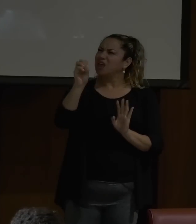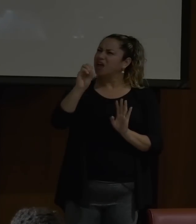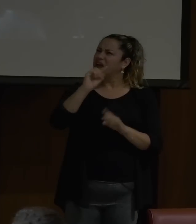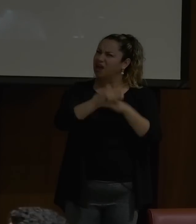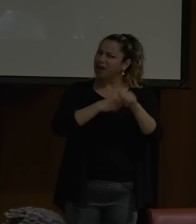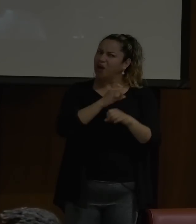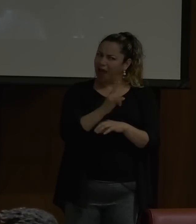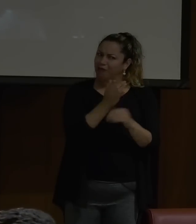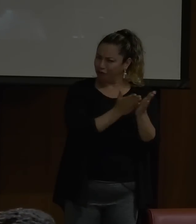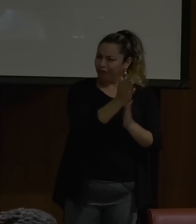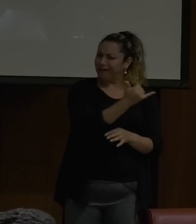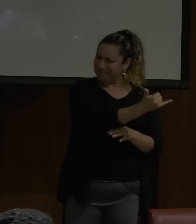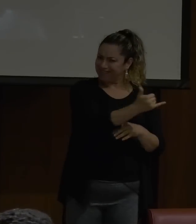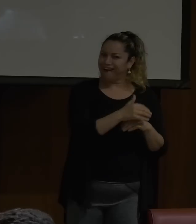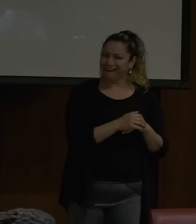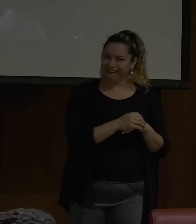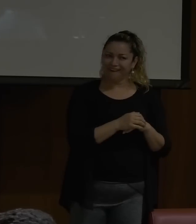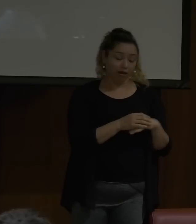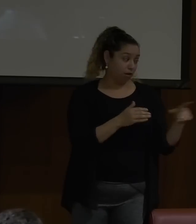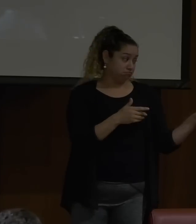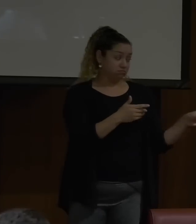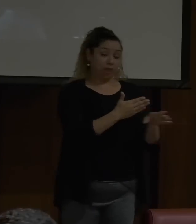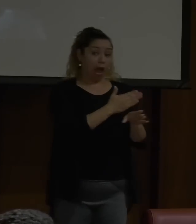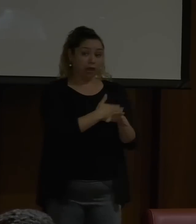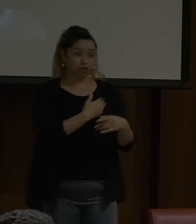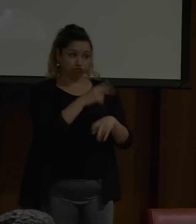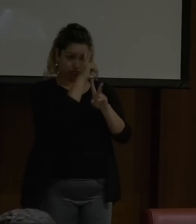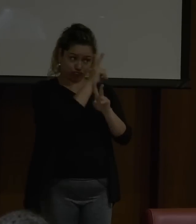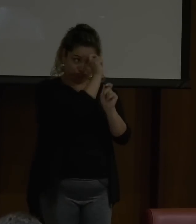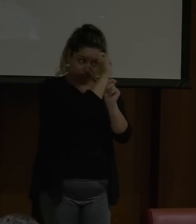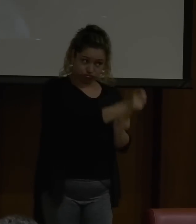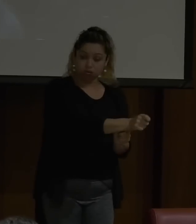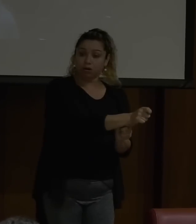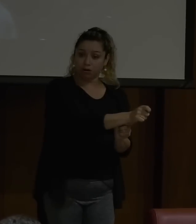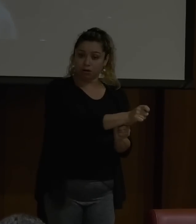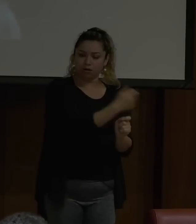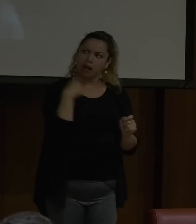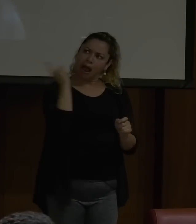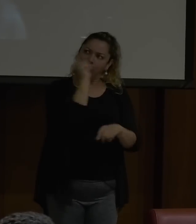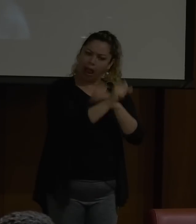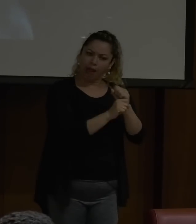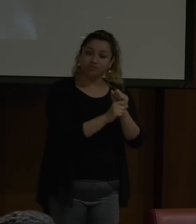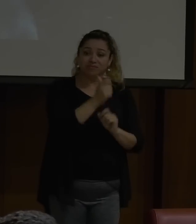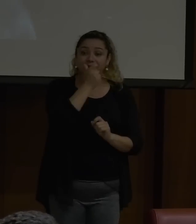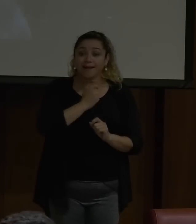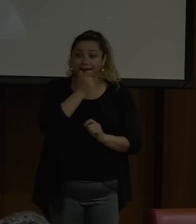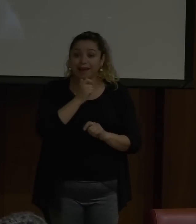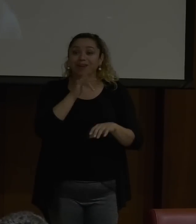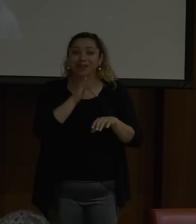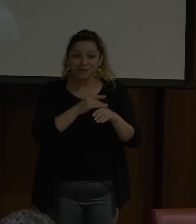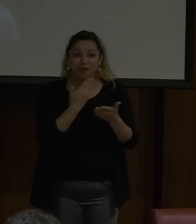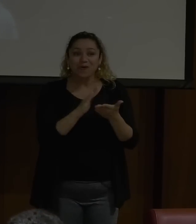para poderlos reunir en un homenaje que se hizo en las aguas de Ibirico hace muchos años, tuvo Leandro que regalarle un